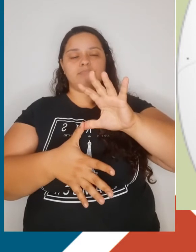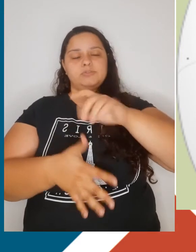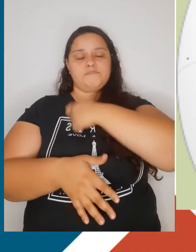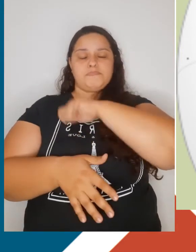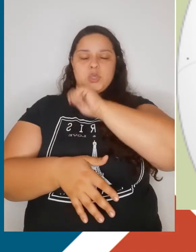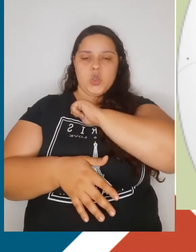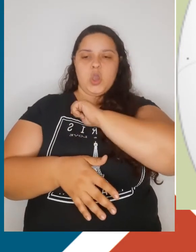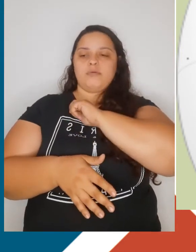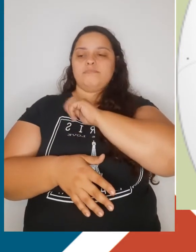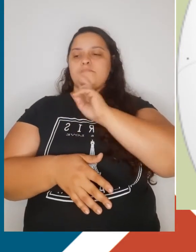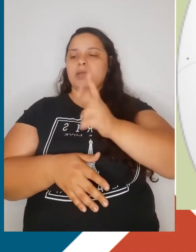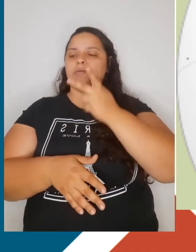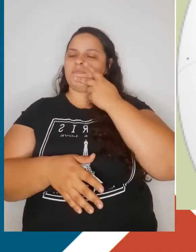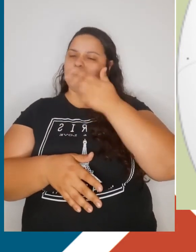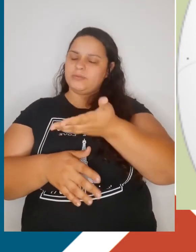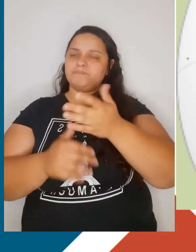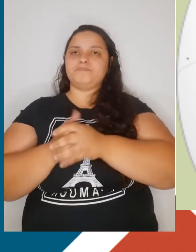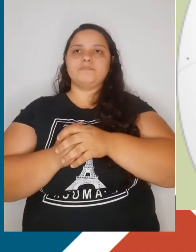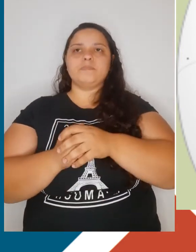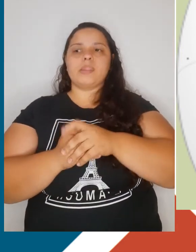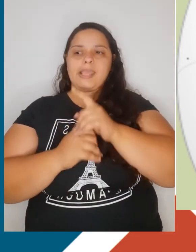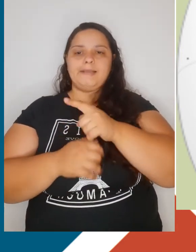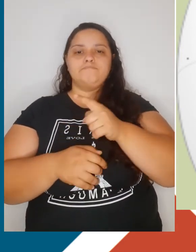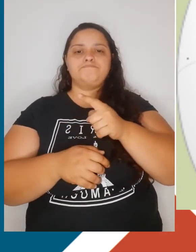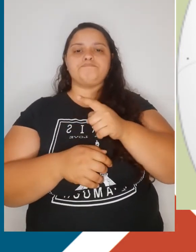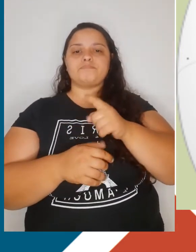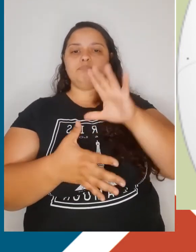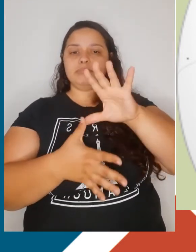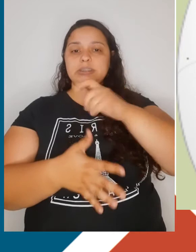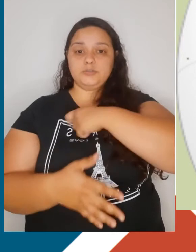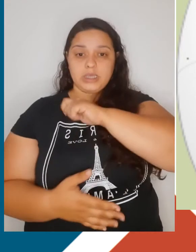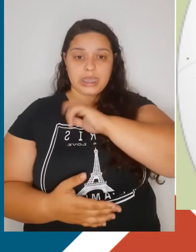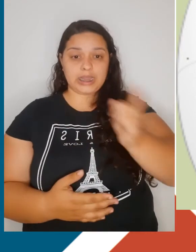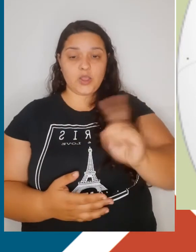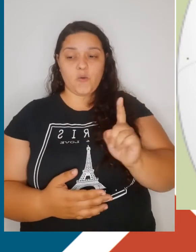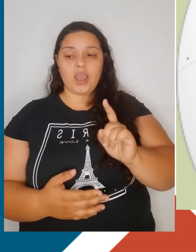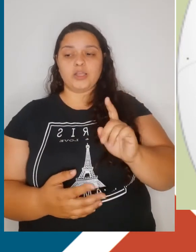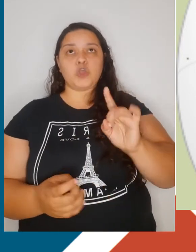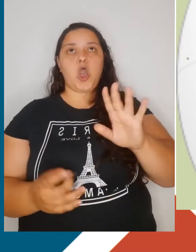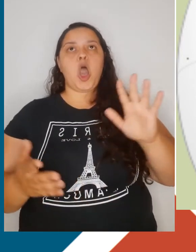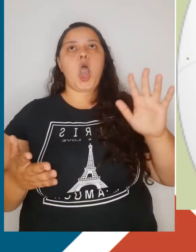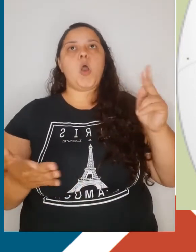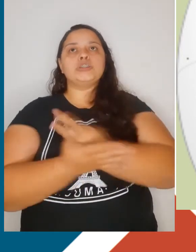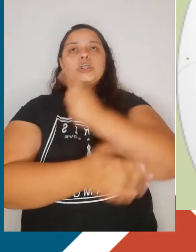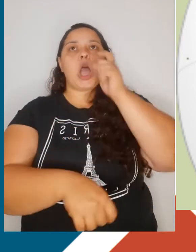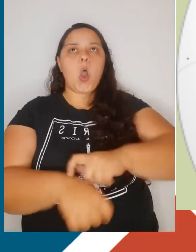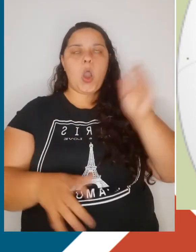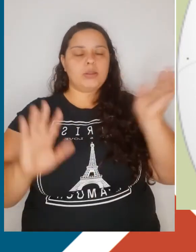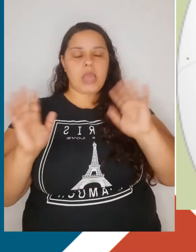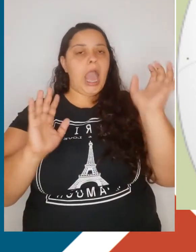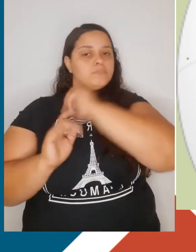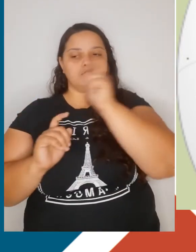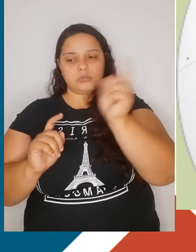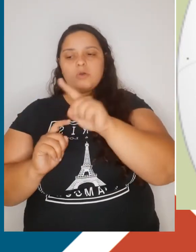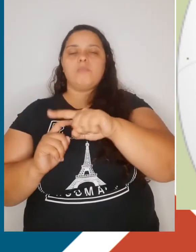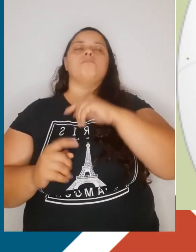na América Espanhola. Assim como a Revolução do Haiti, a Revolução na América Espanhola não foi um movimento súbito, surgido